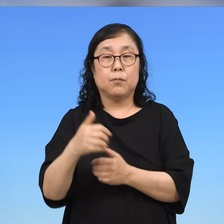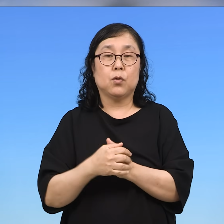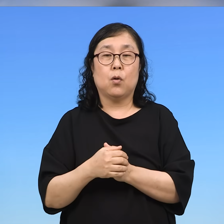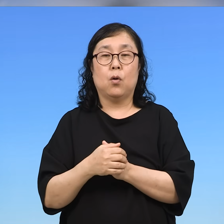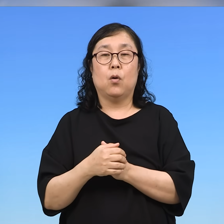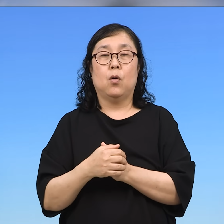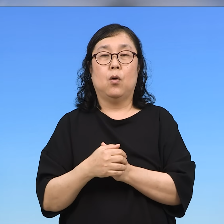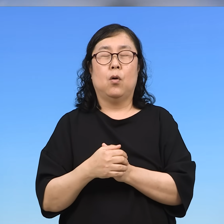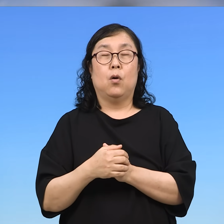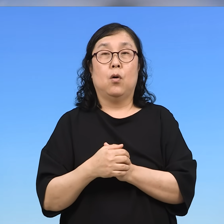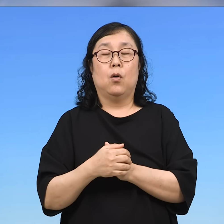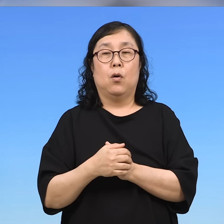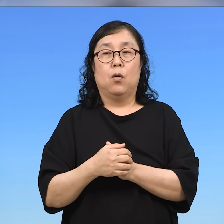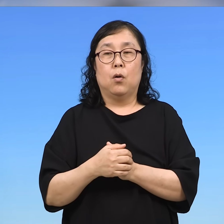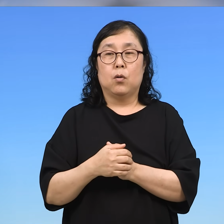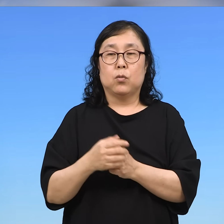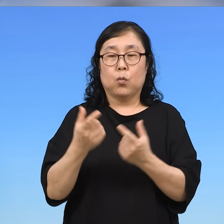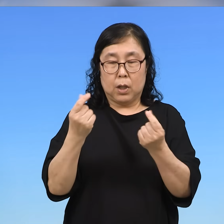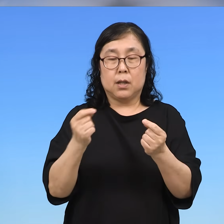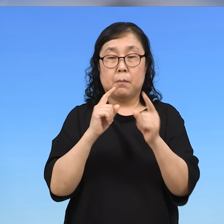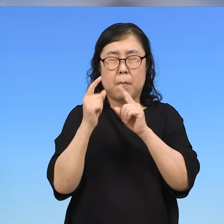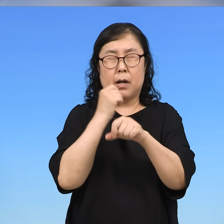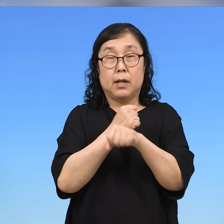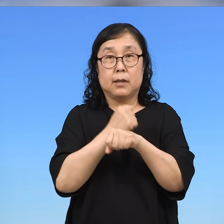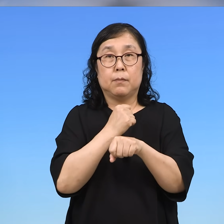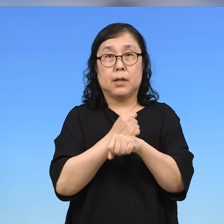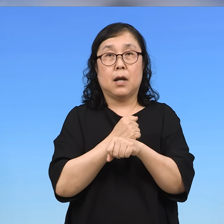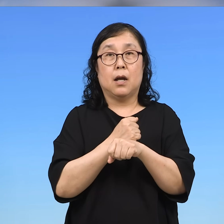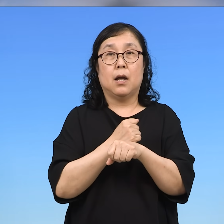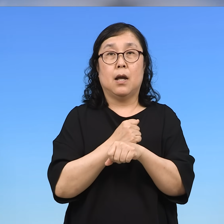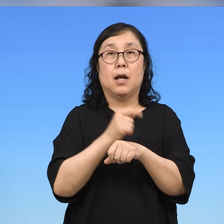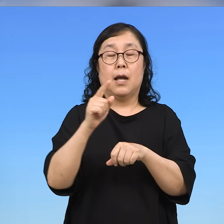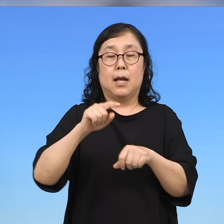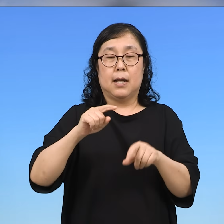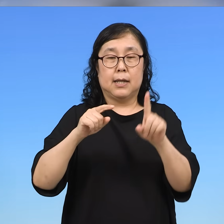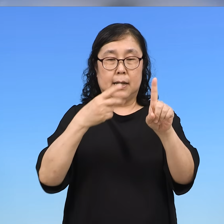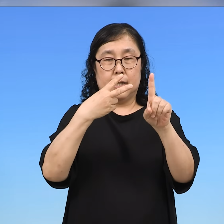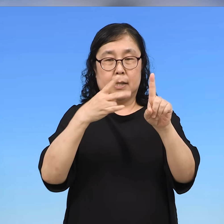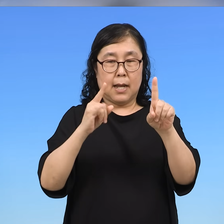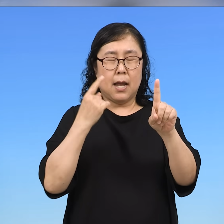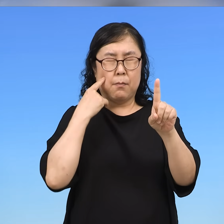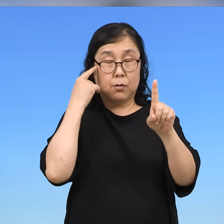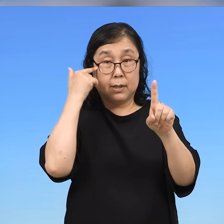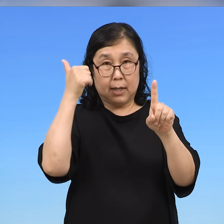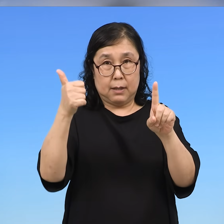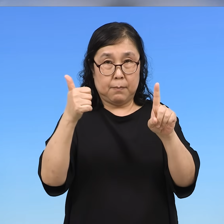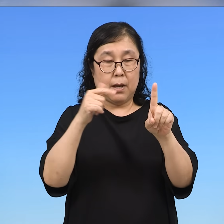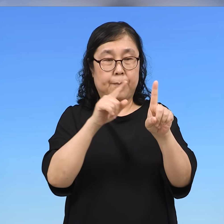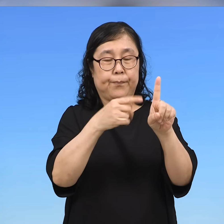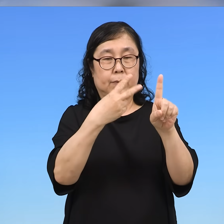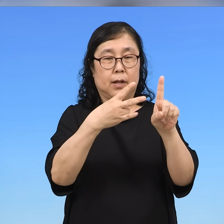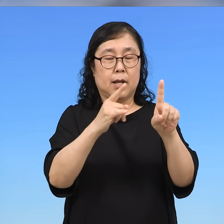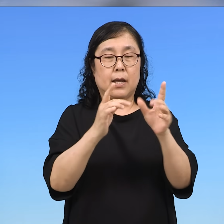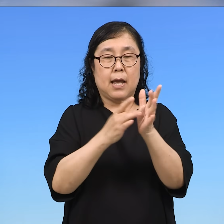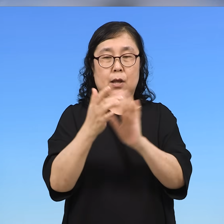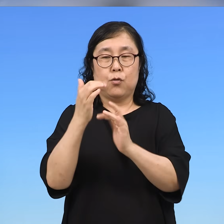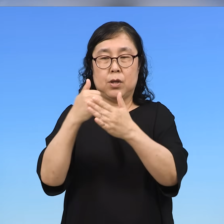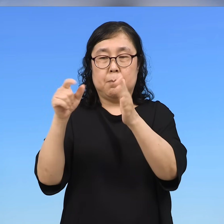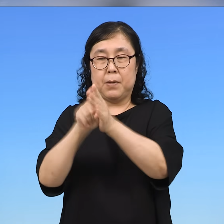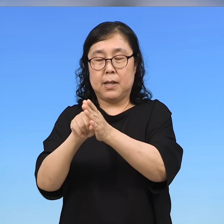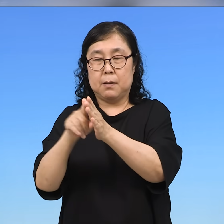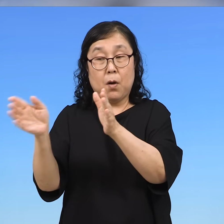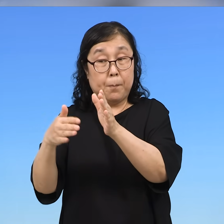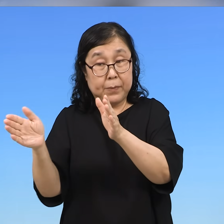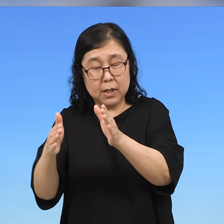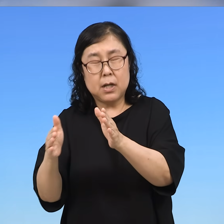이 29명 예비 담임 목사님 중에 한 분인데요, 이분은 본인이 일대입니다. 예수 안 믿는 가정에서